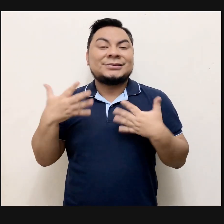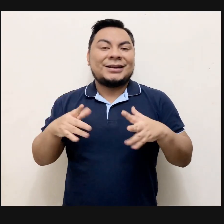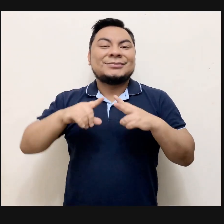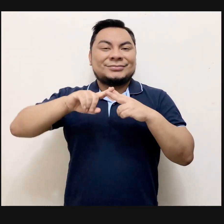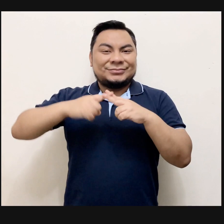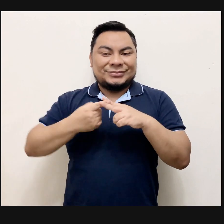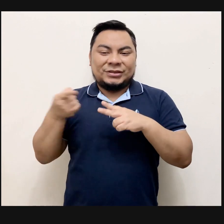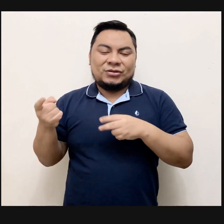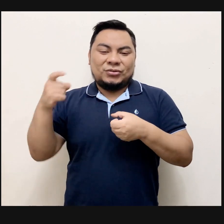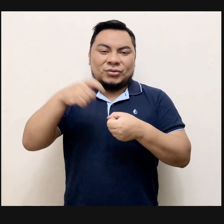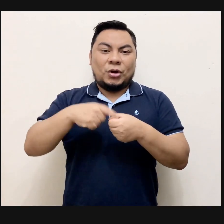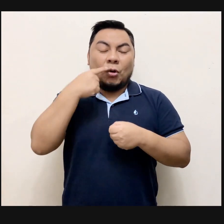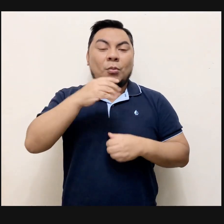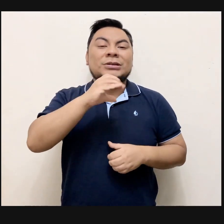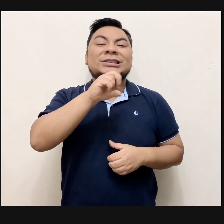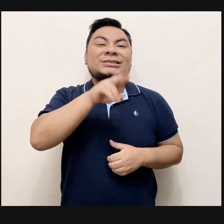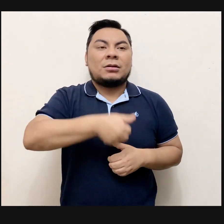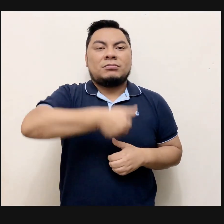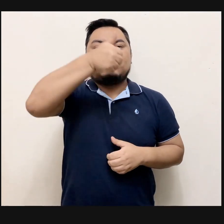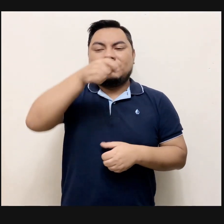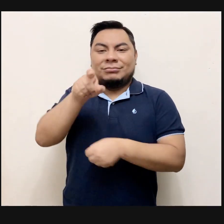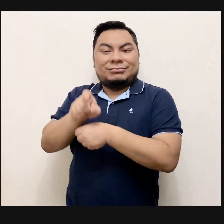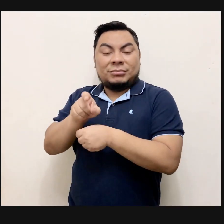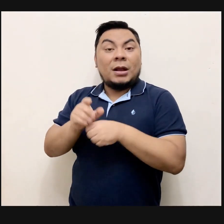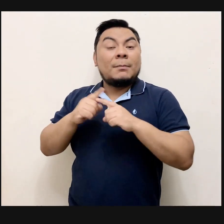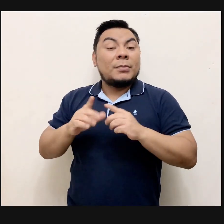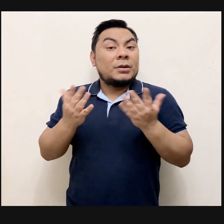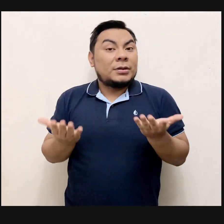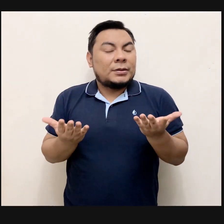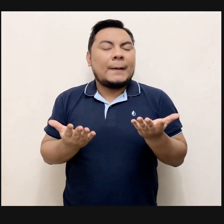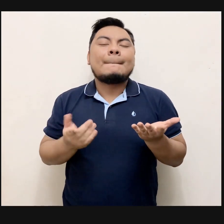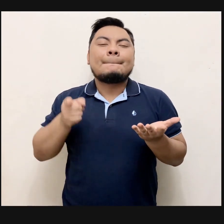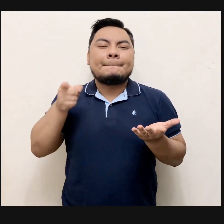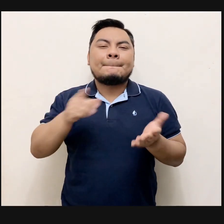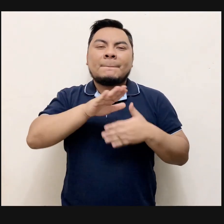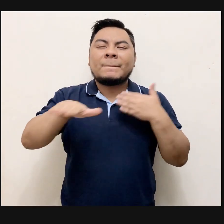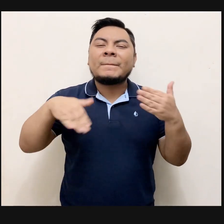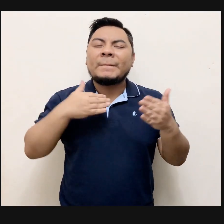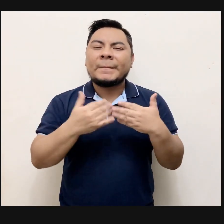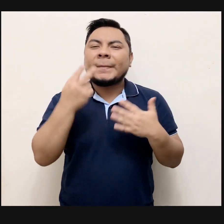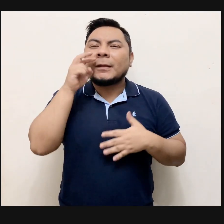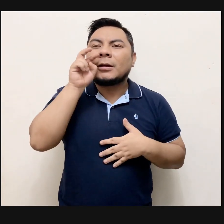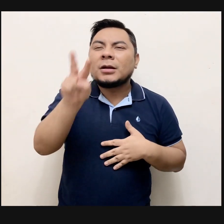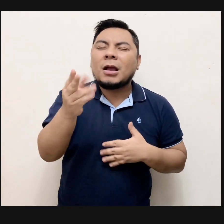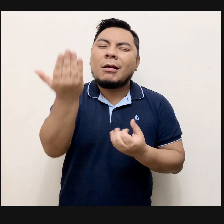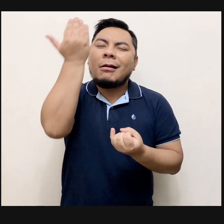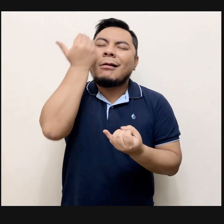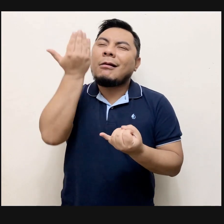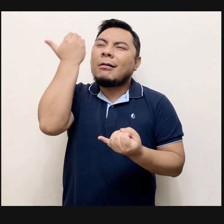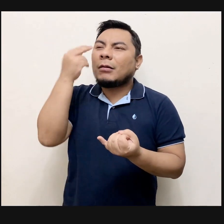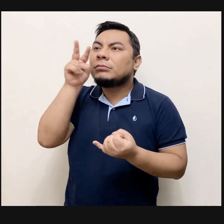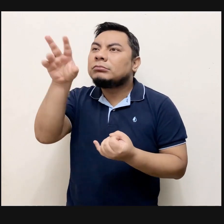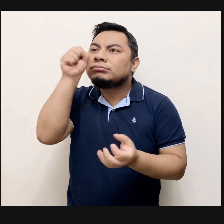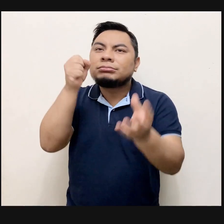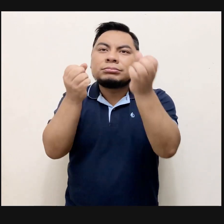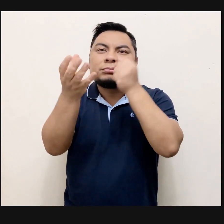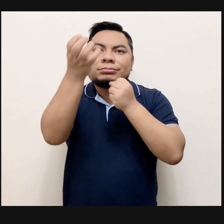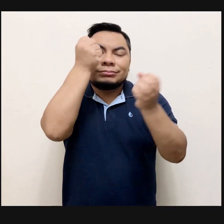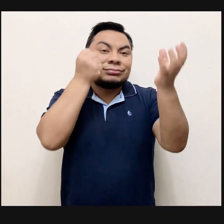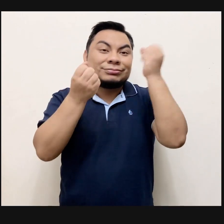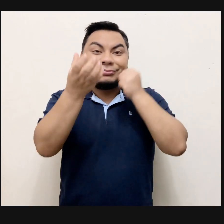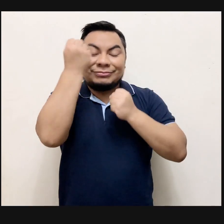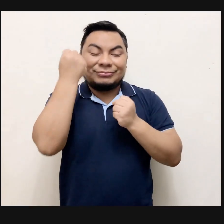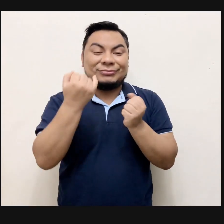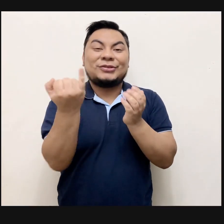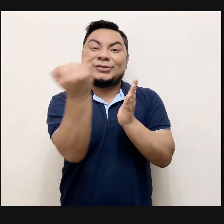movimiento indigenista, liderado por José Sabogal. Sin embargo, extendió su mirada a las formas primitivas e incluso